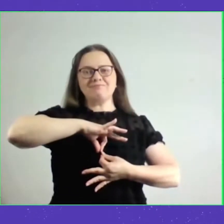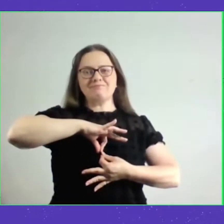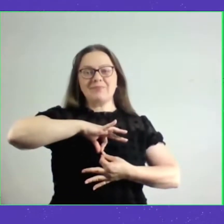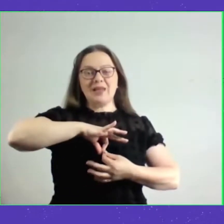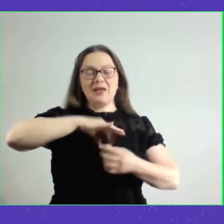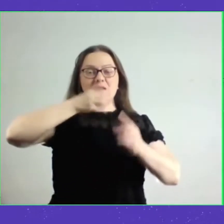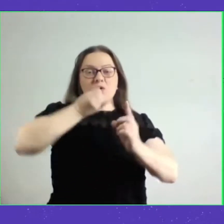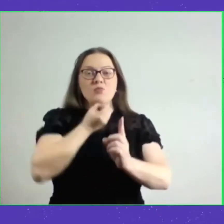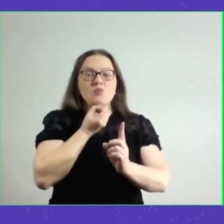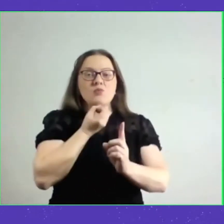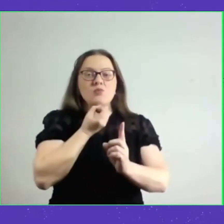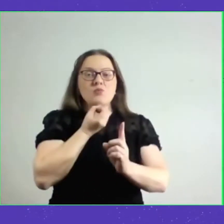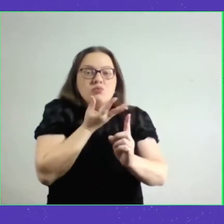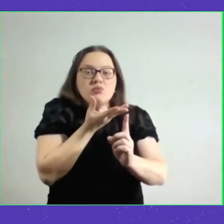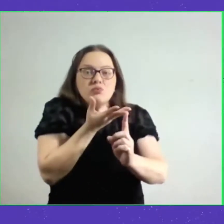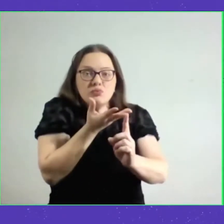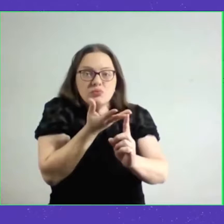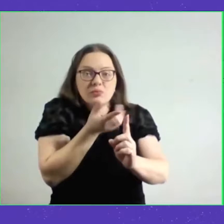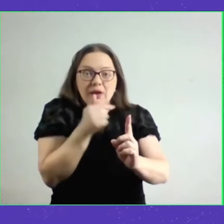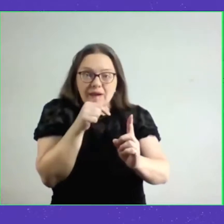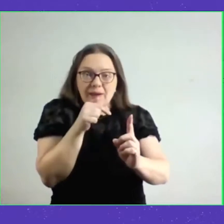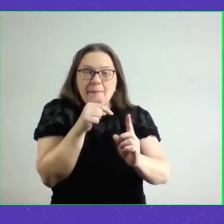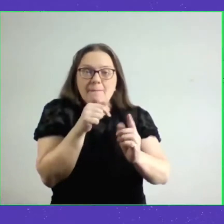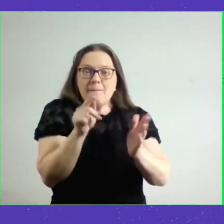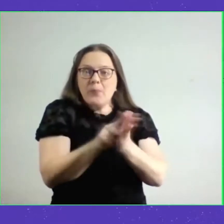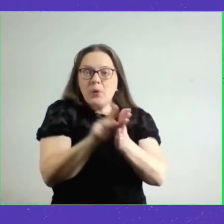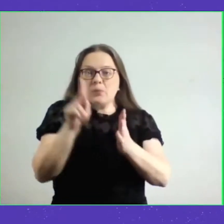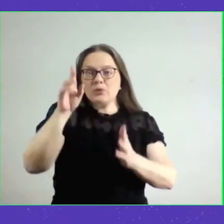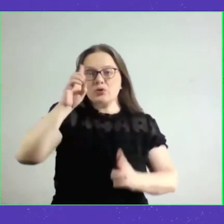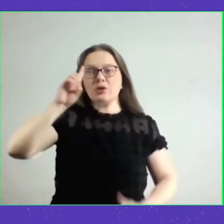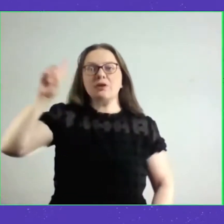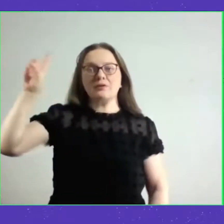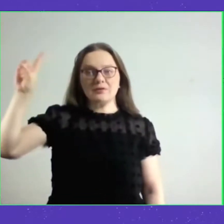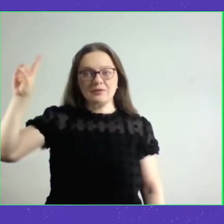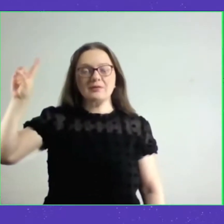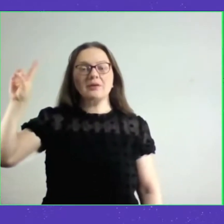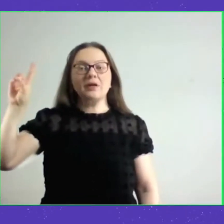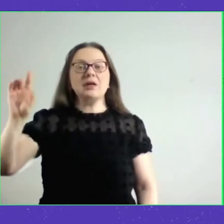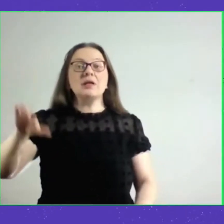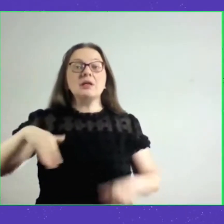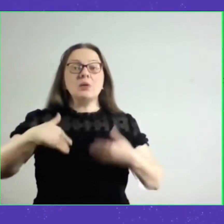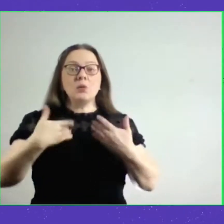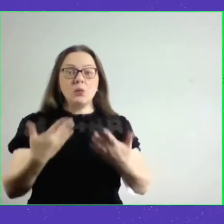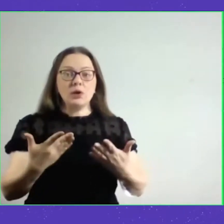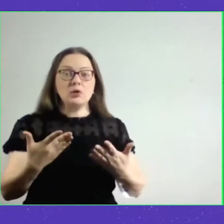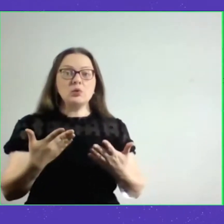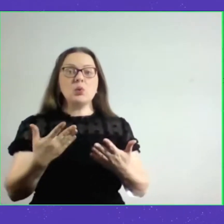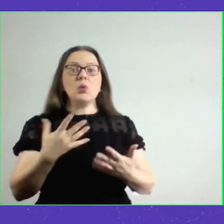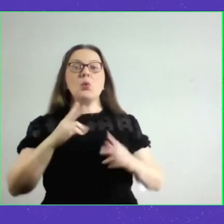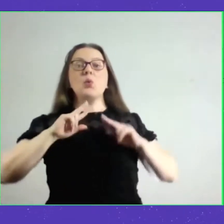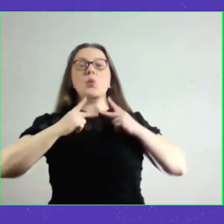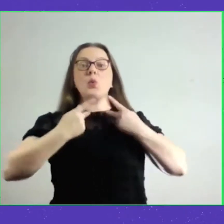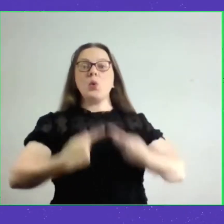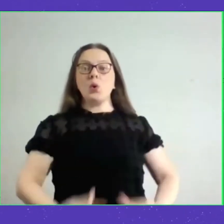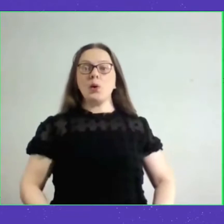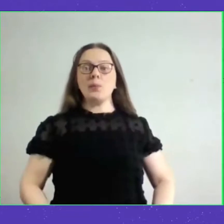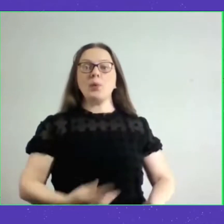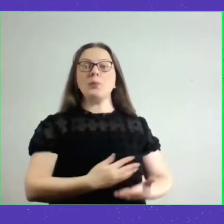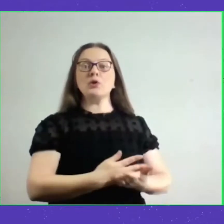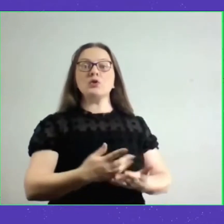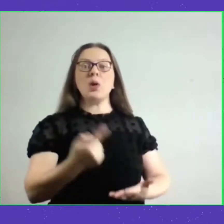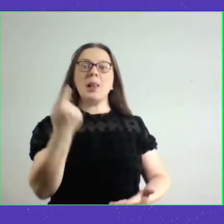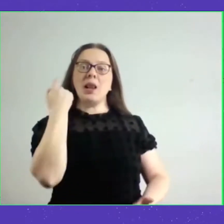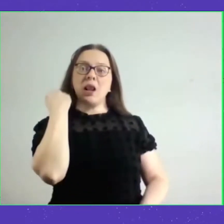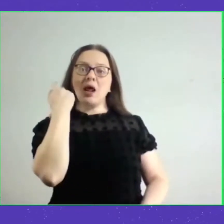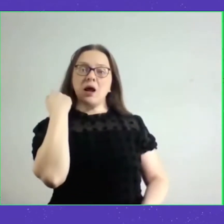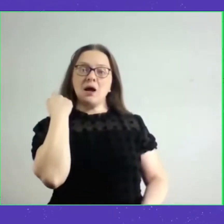Ou seja, esse homem lá, desde o início de Gênesis, ele não é da terra. A